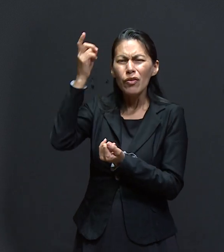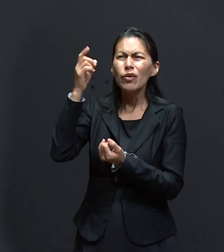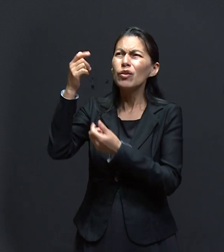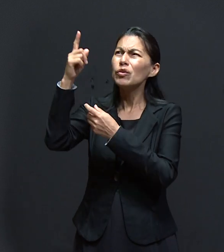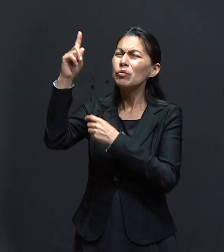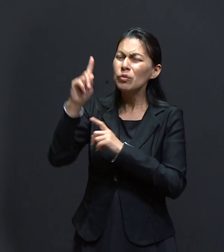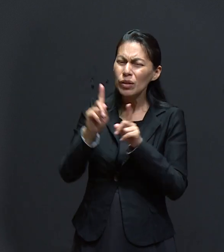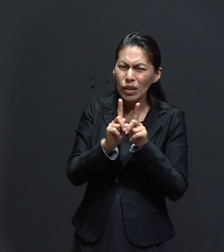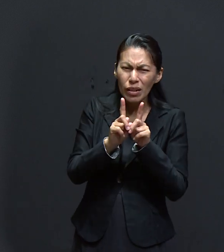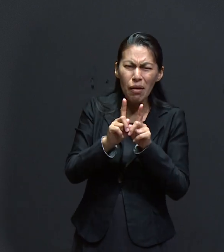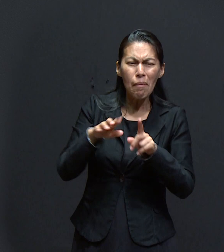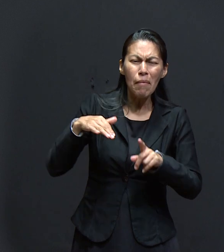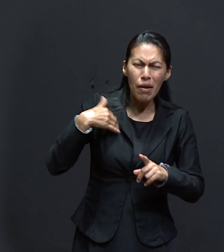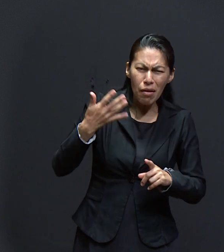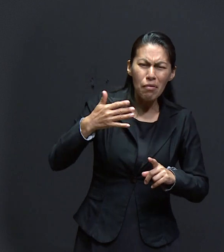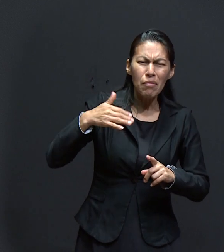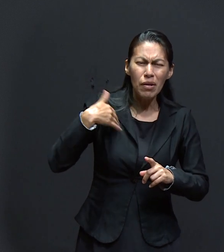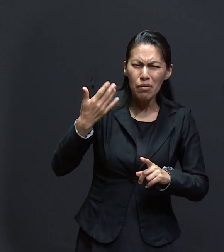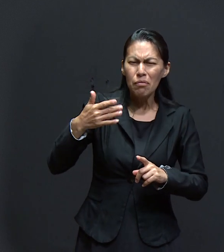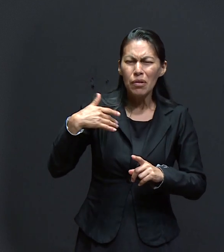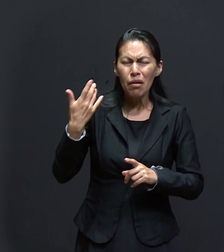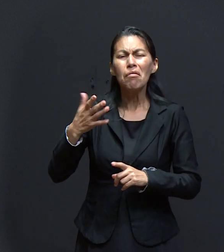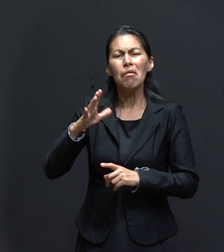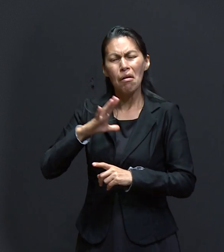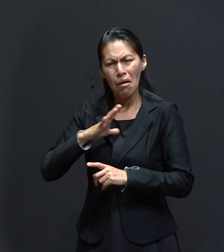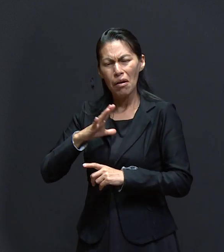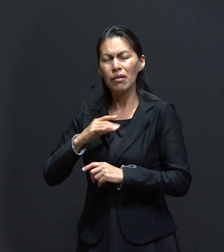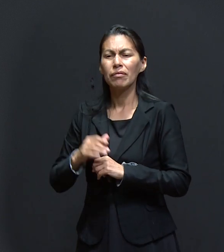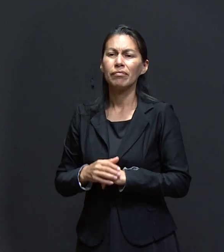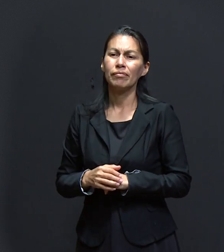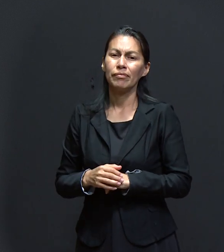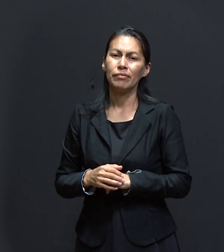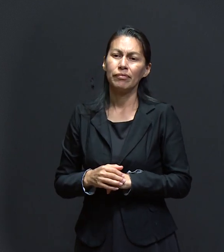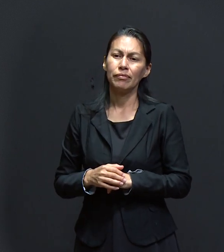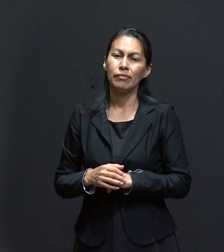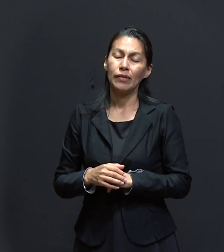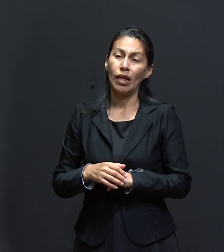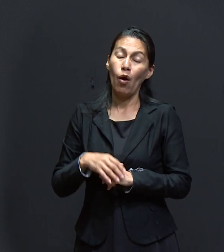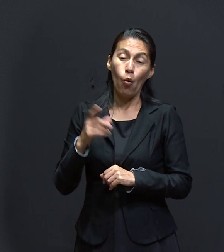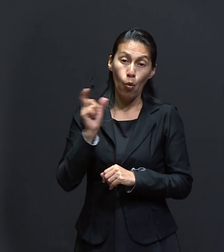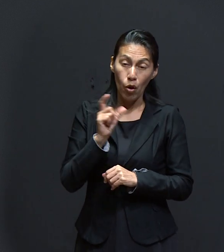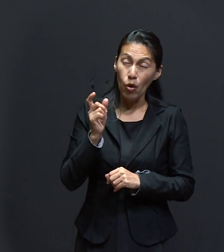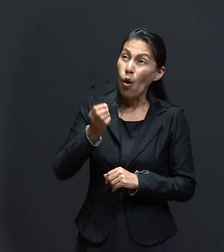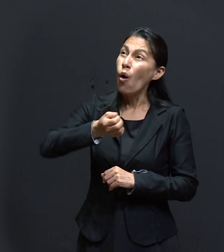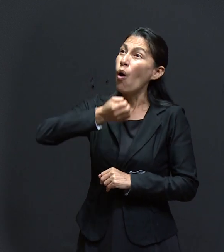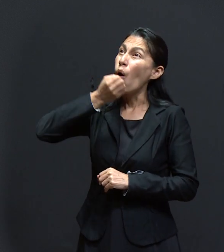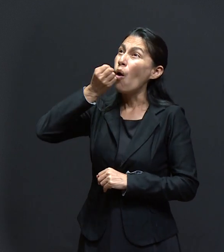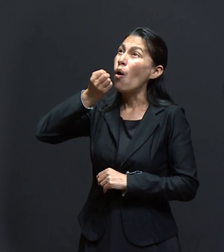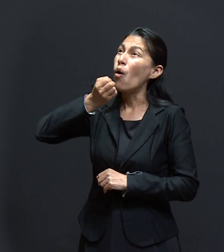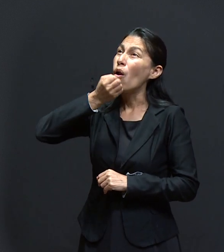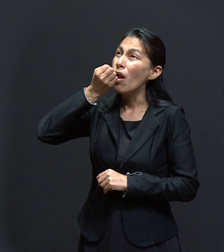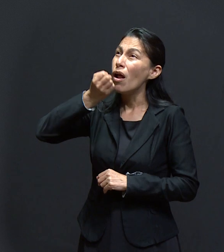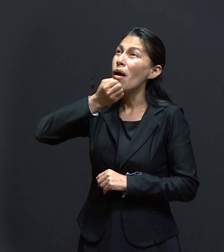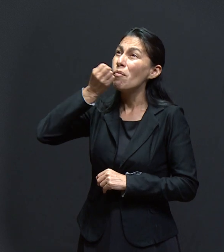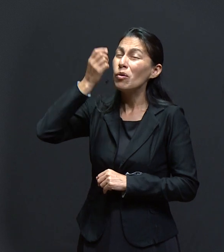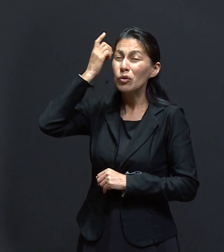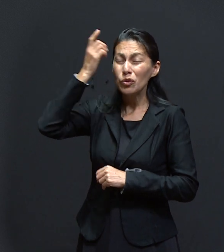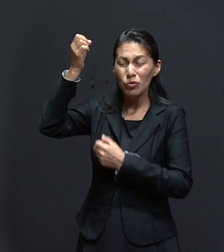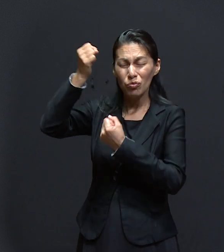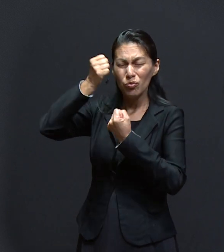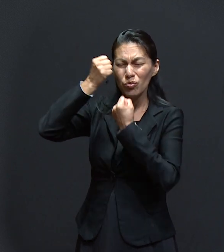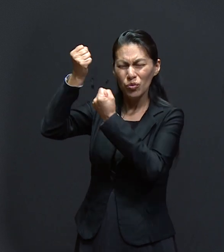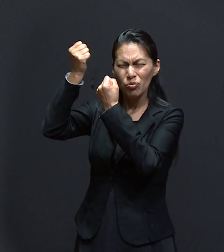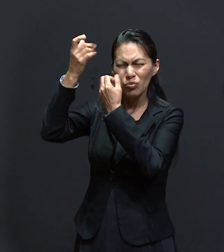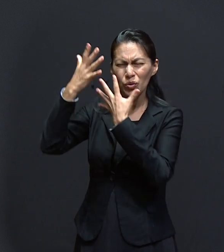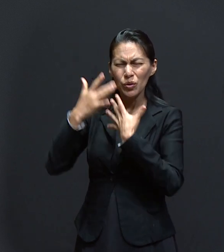yo escriba en suceden milagros milagros en la vida y ahí es donde entra oración